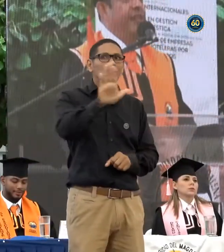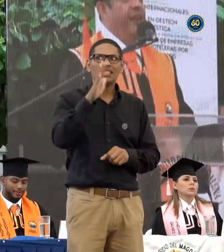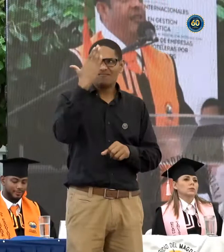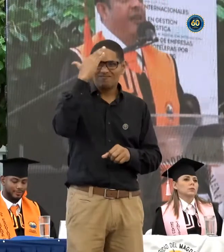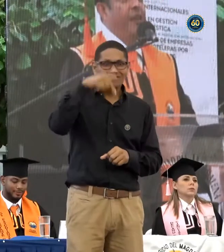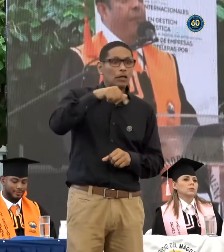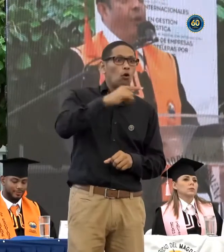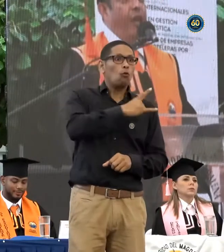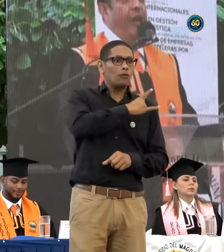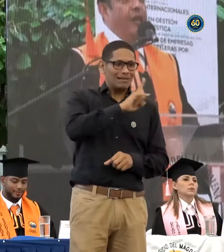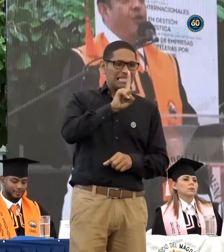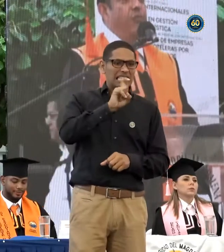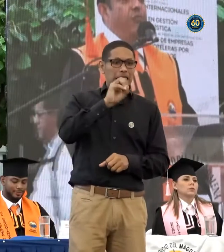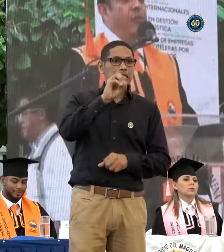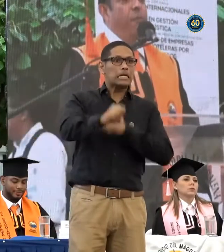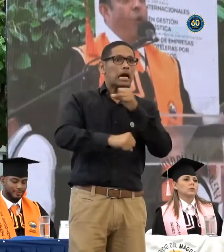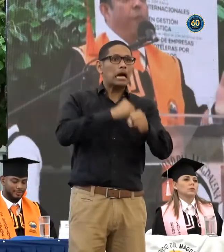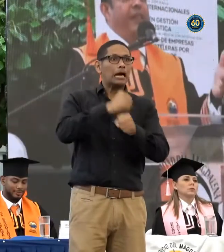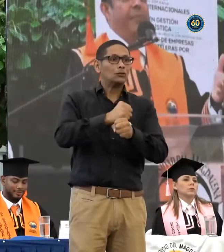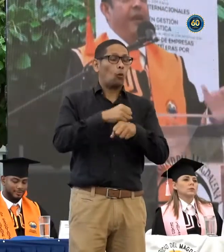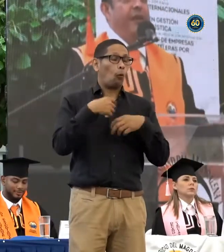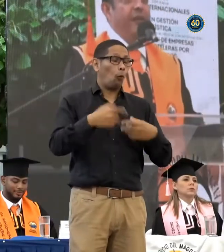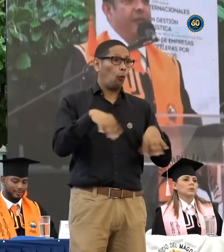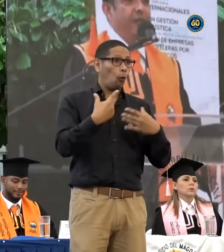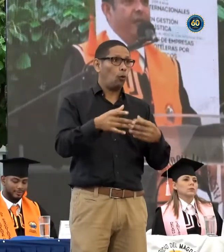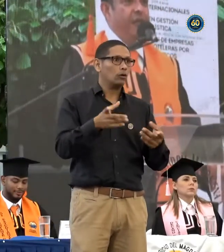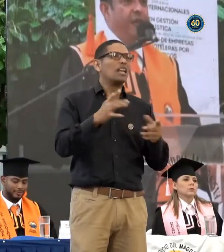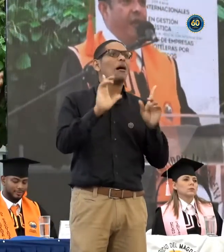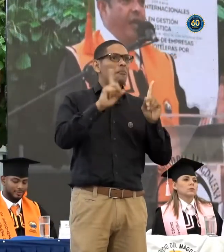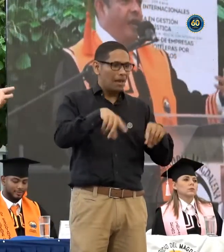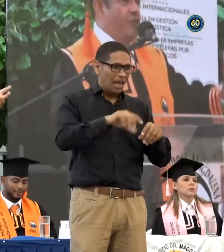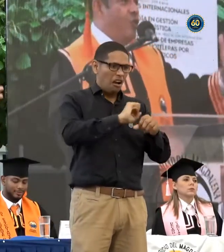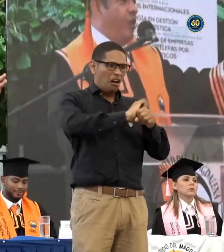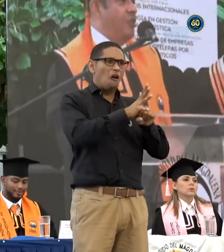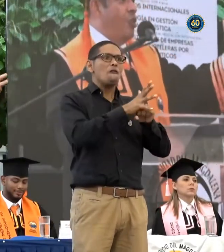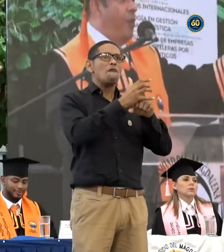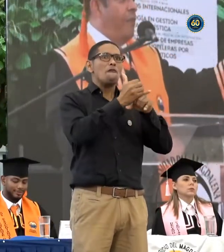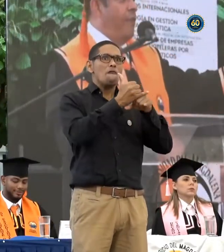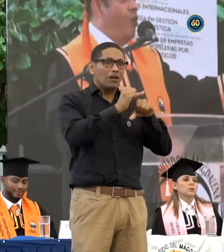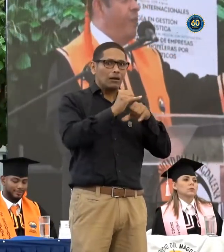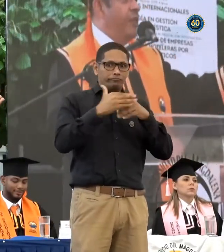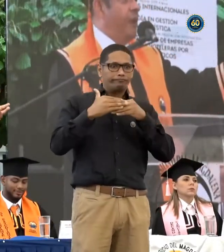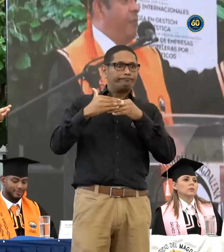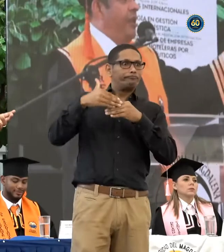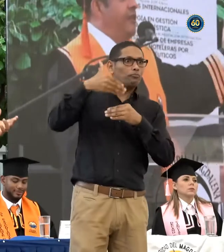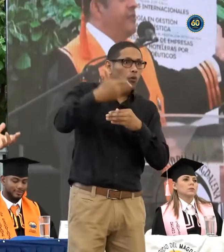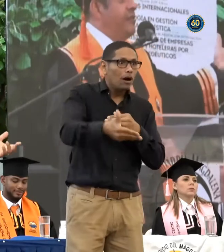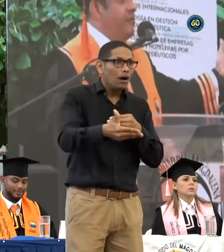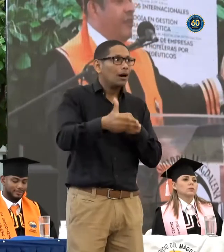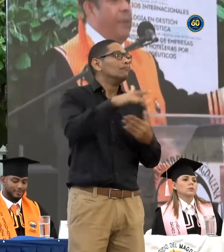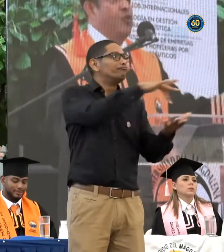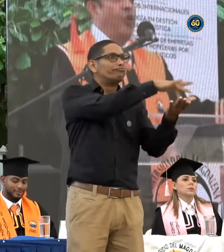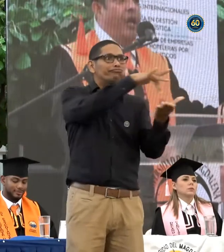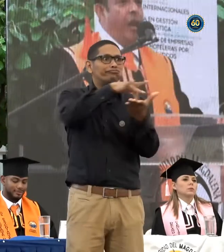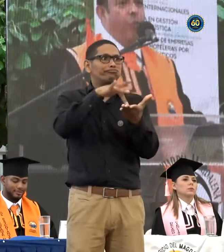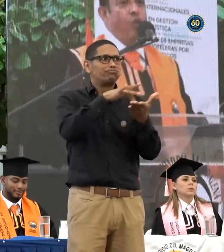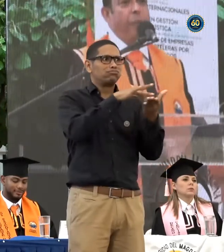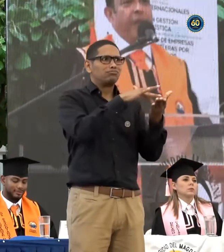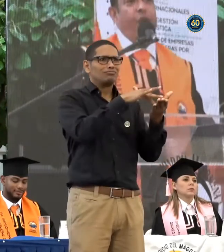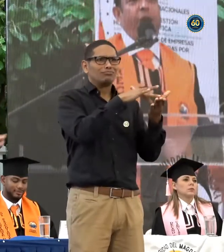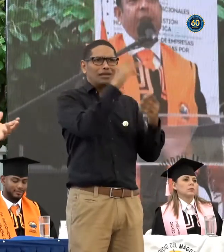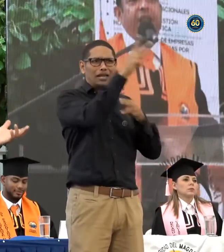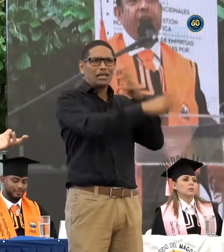la generación pospandemia la generación que sobrevivió mientras miles de personas en el mundo perdieron la vida